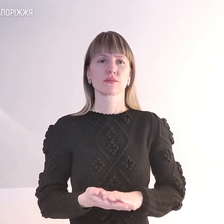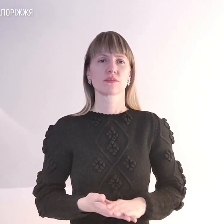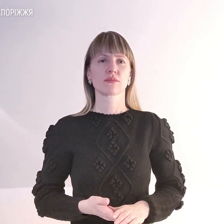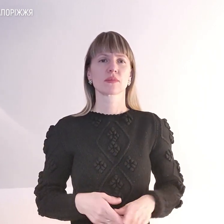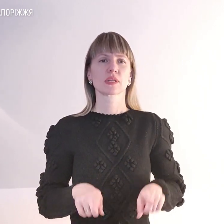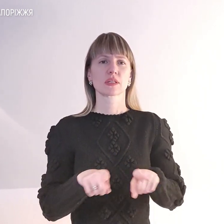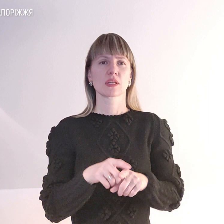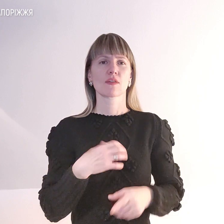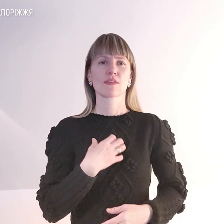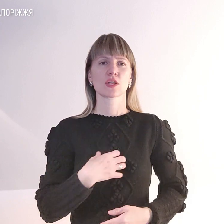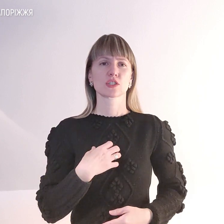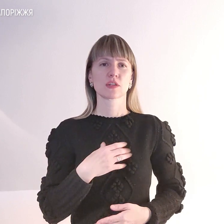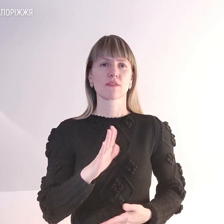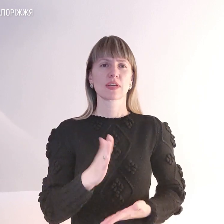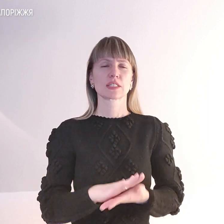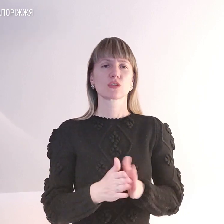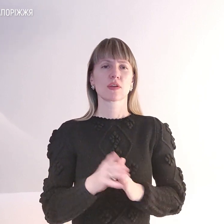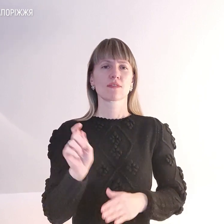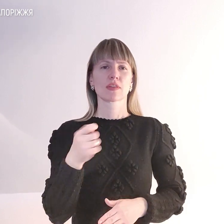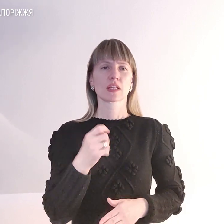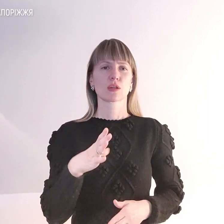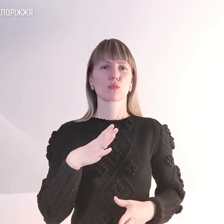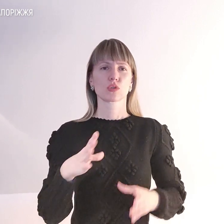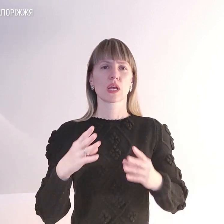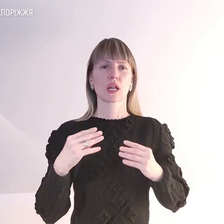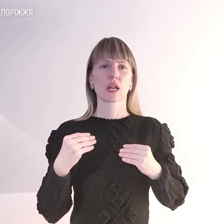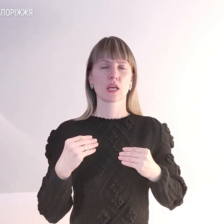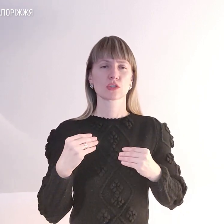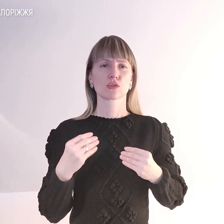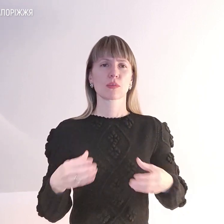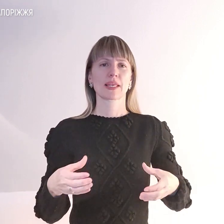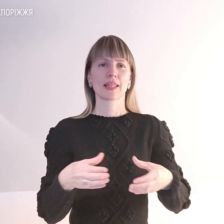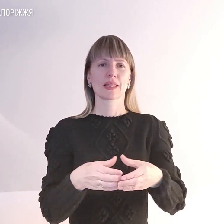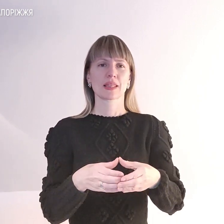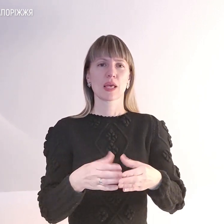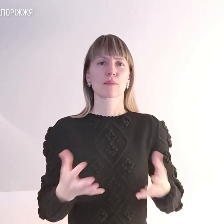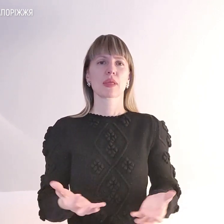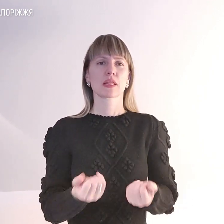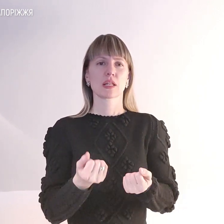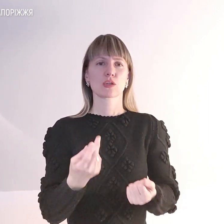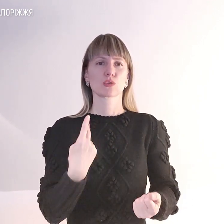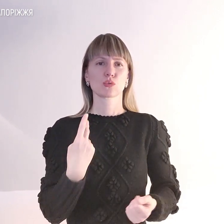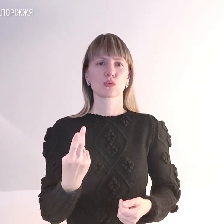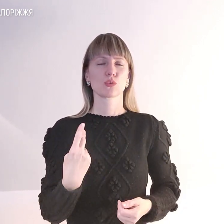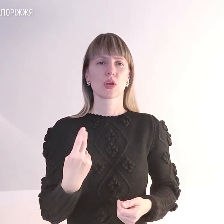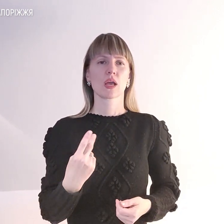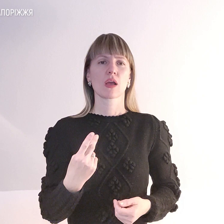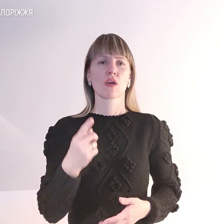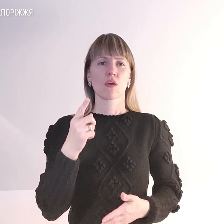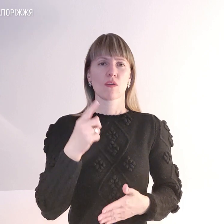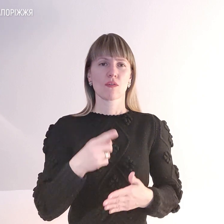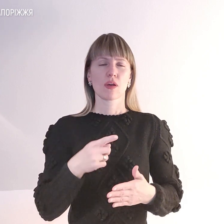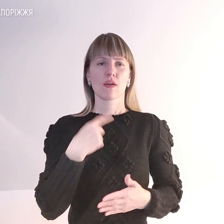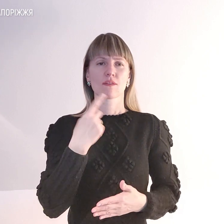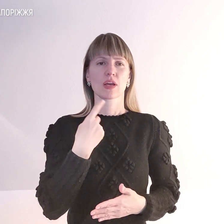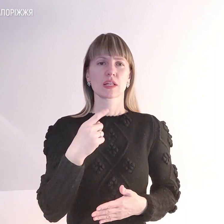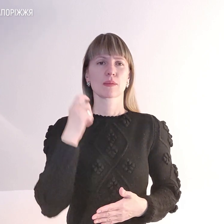Також дуже важливо в ситуації війни бути разом, єднатися, підтримувати одне одного, переконує психологиня Вікторія